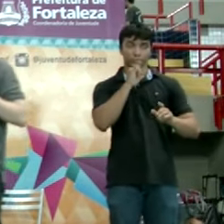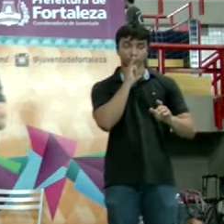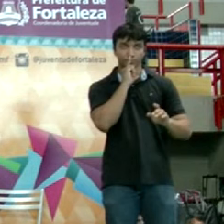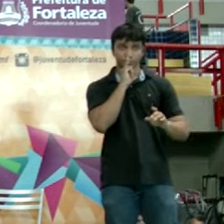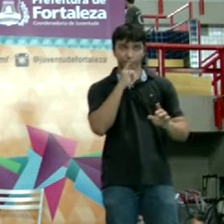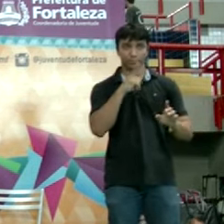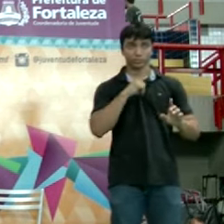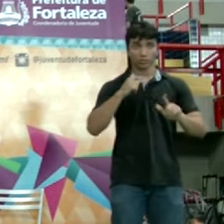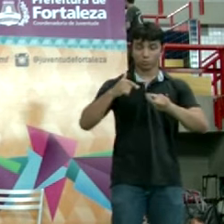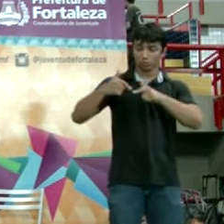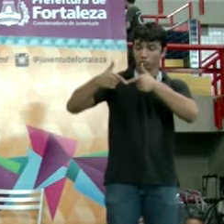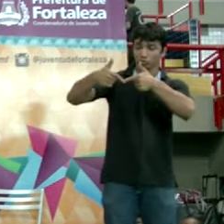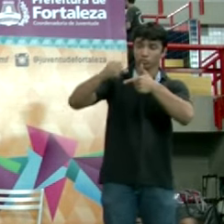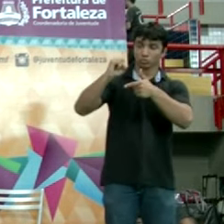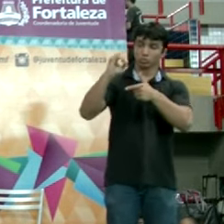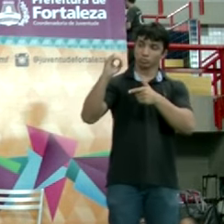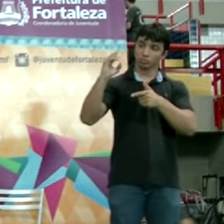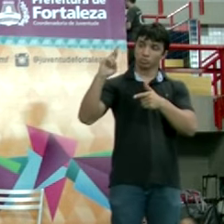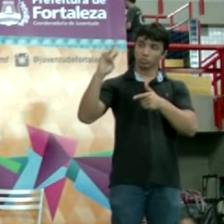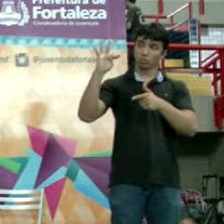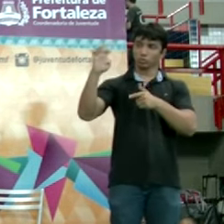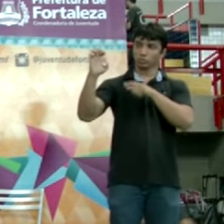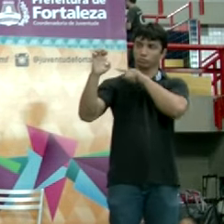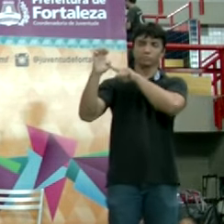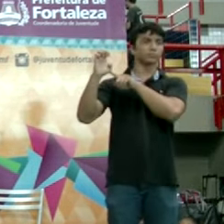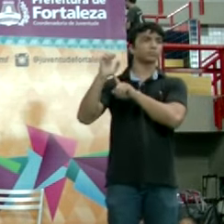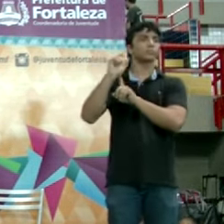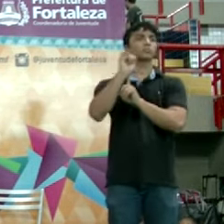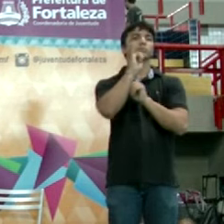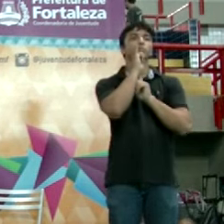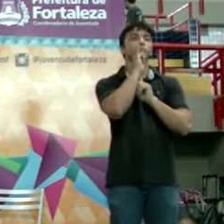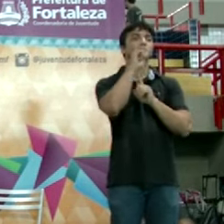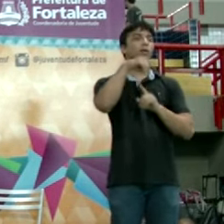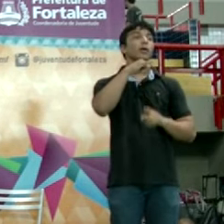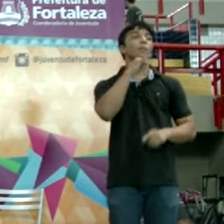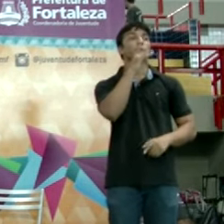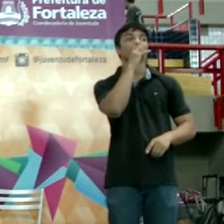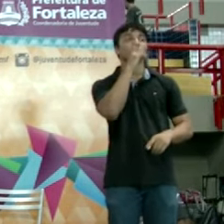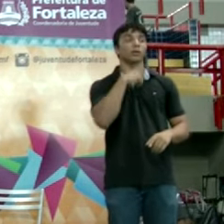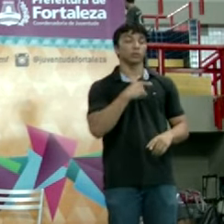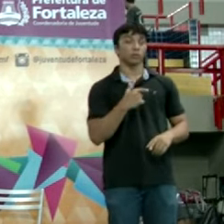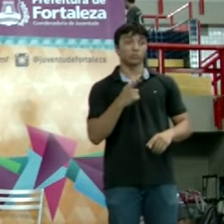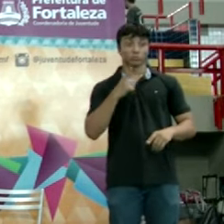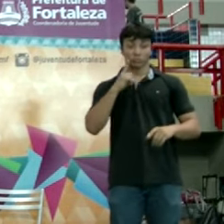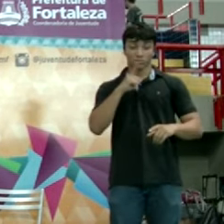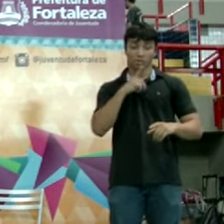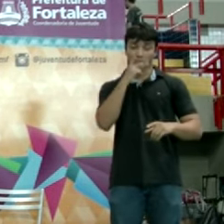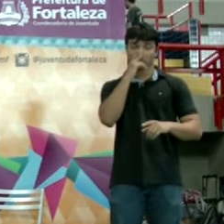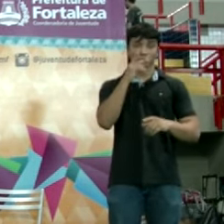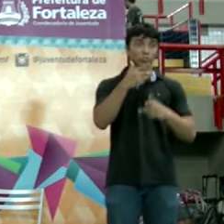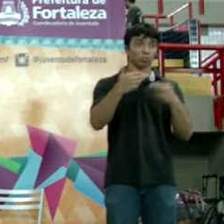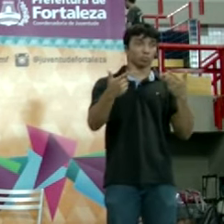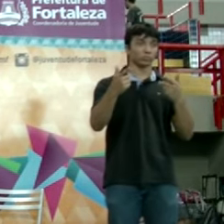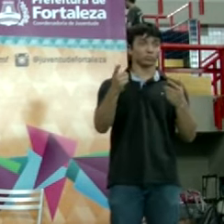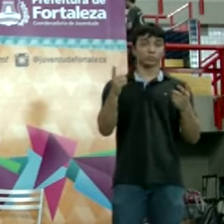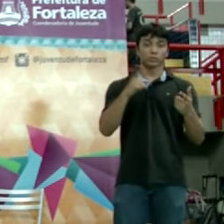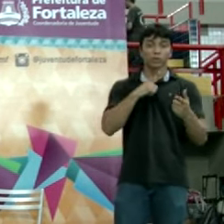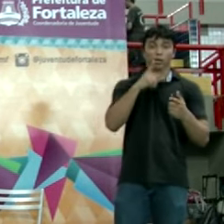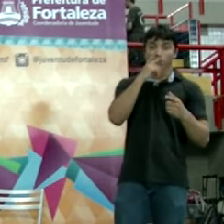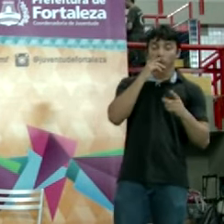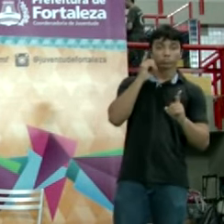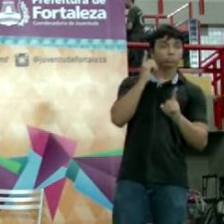Olha, sorte, uma definição que eu gosto muito é quando a oportunidade encontra o